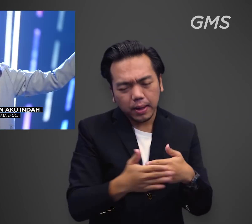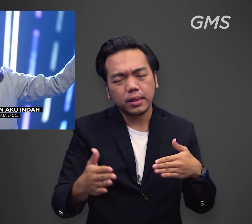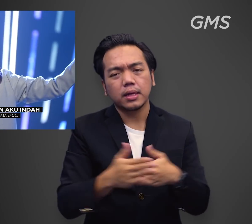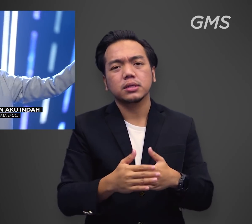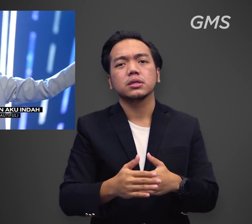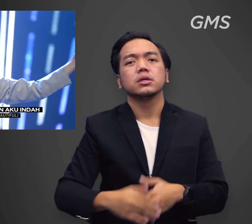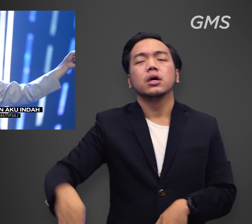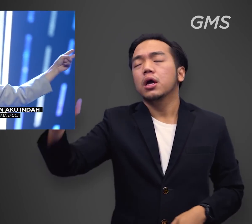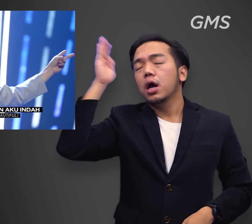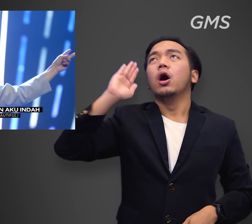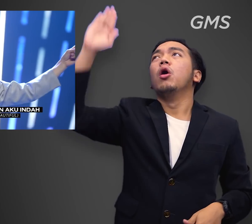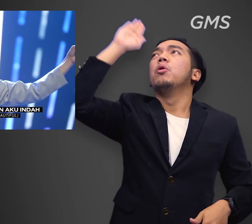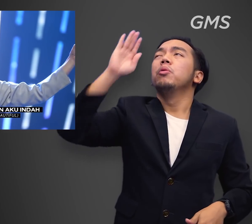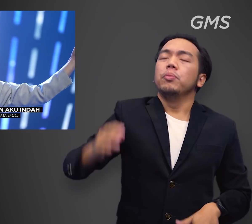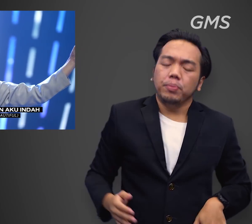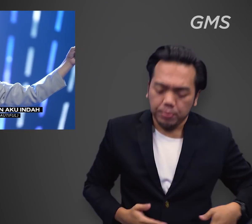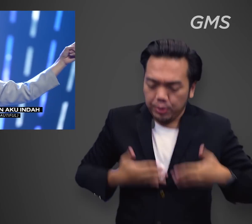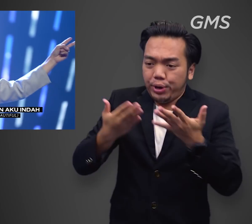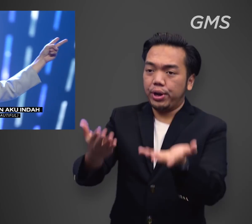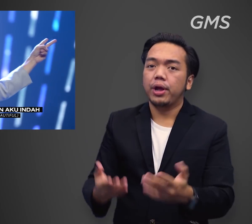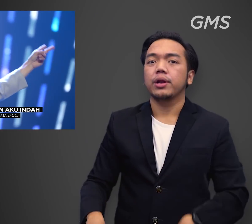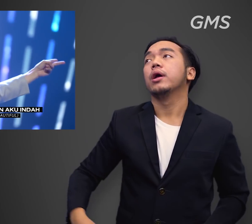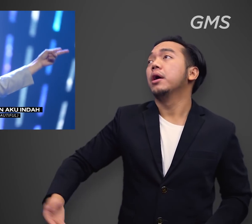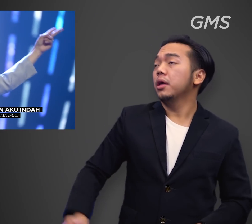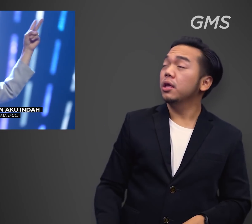batas. Kau berikan hidupmu,